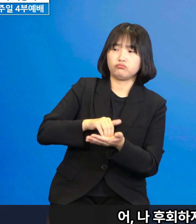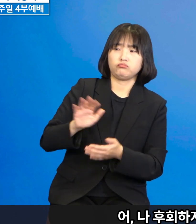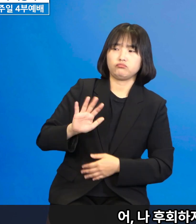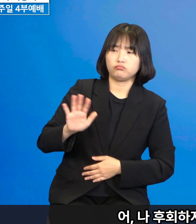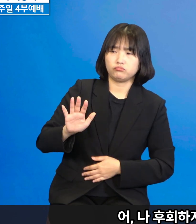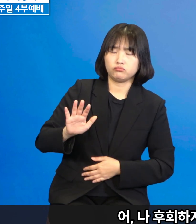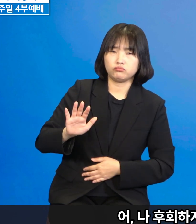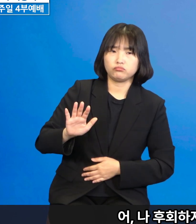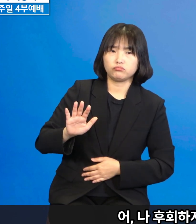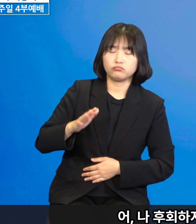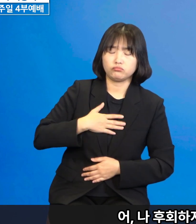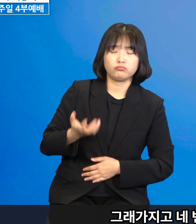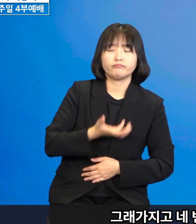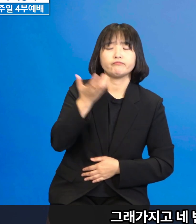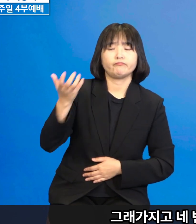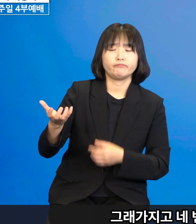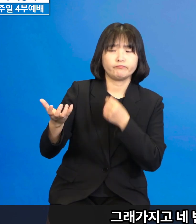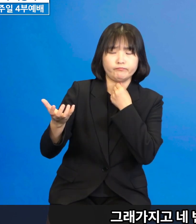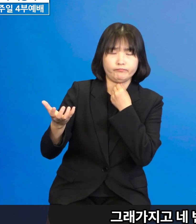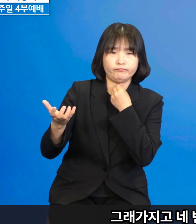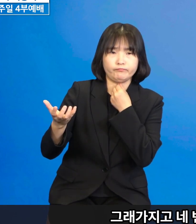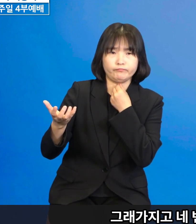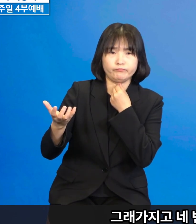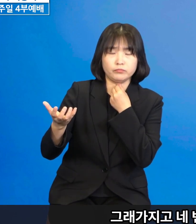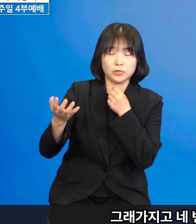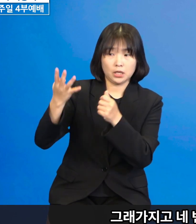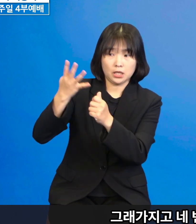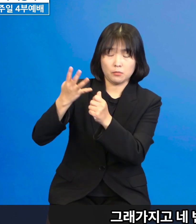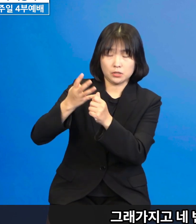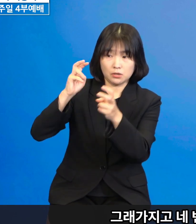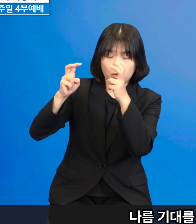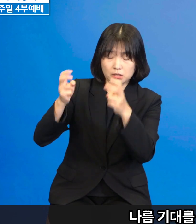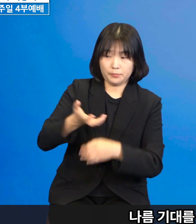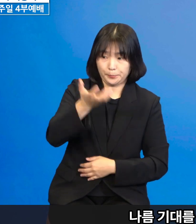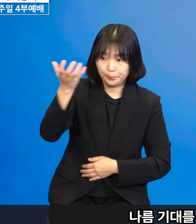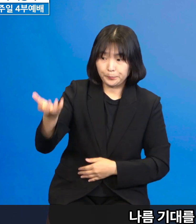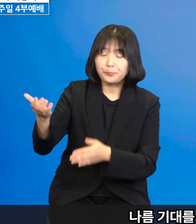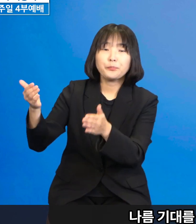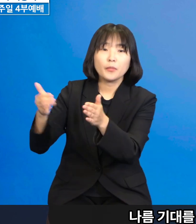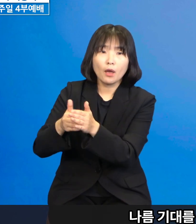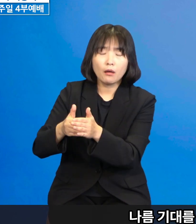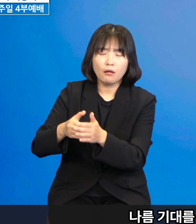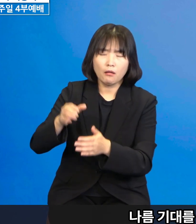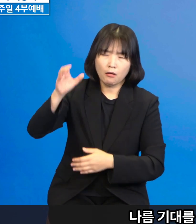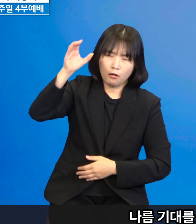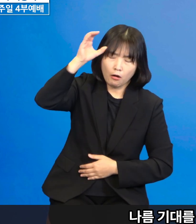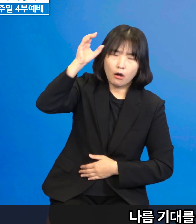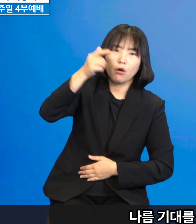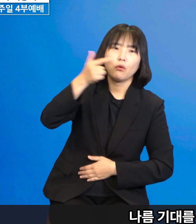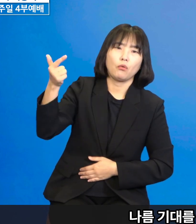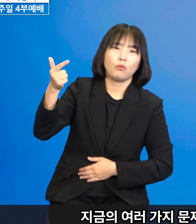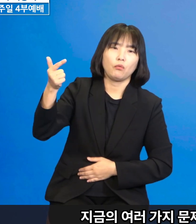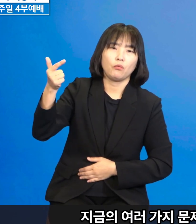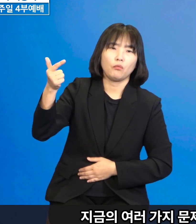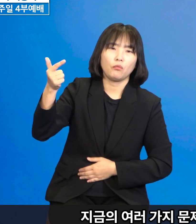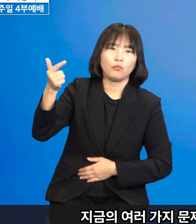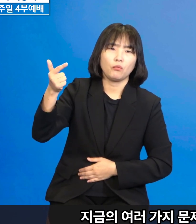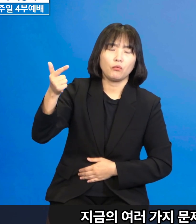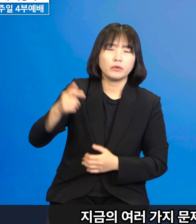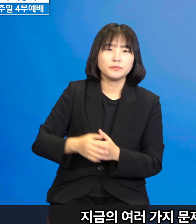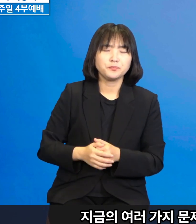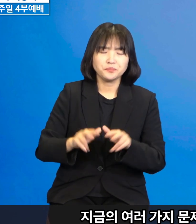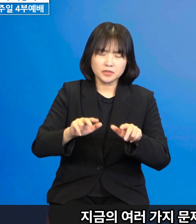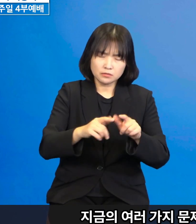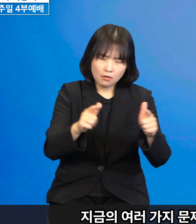않아. 나 옮길 거야. 그래가지고 네 번째 직장으로 갔어요. 나름 기대를 가지고 간 것이죠. 지금의 여러